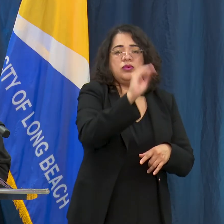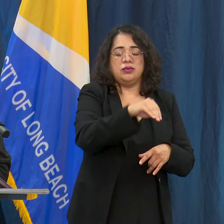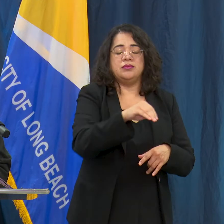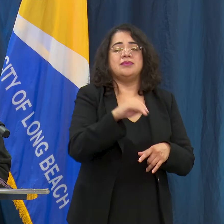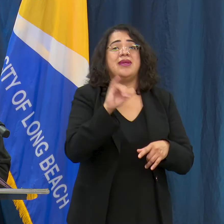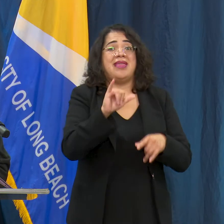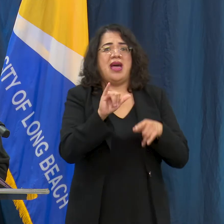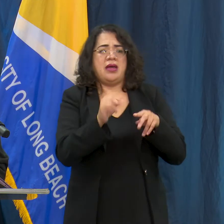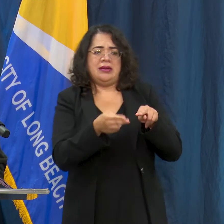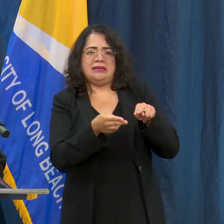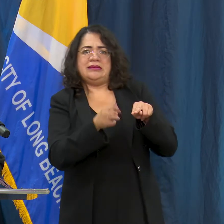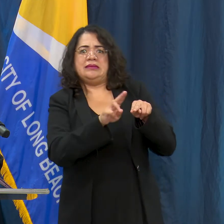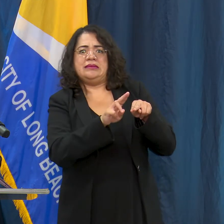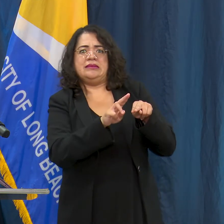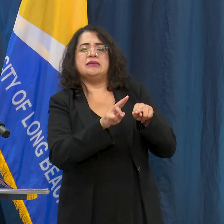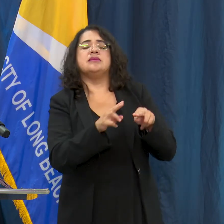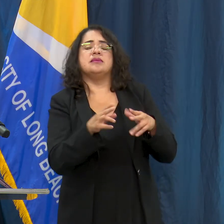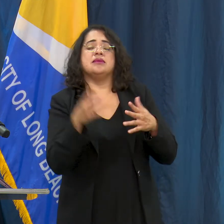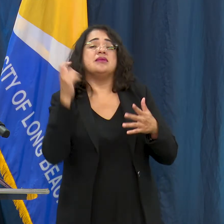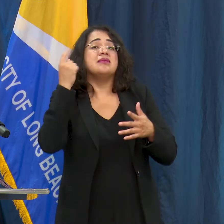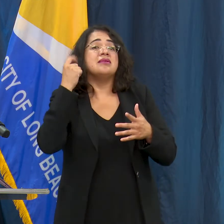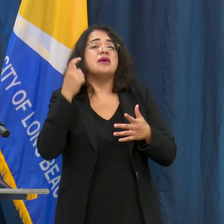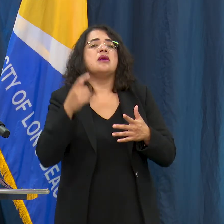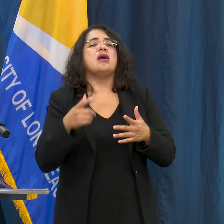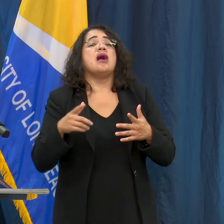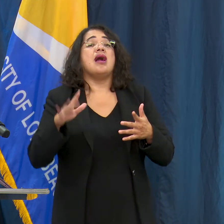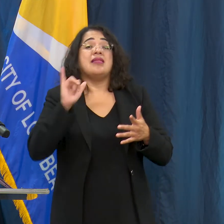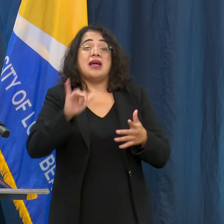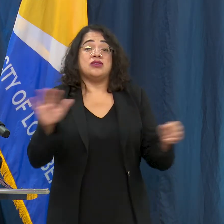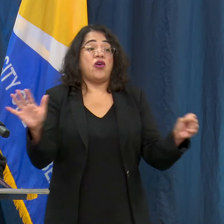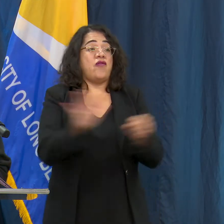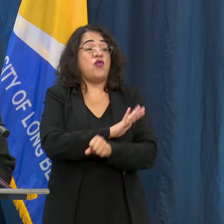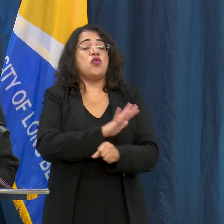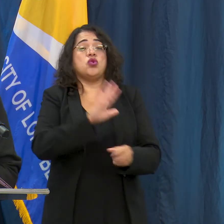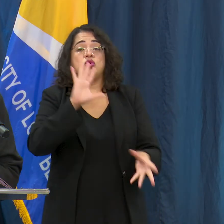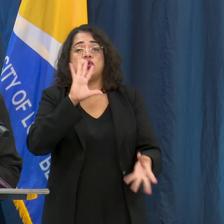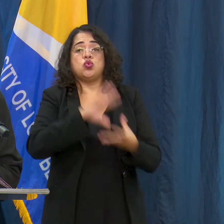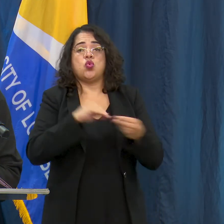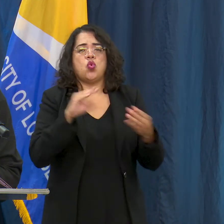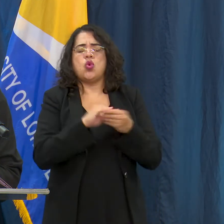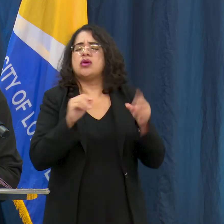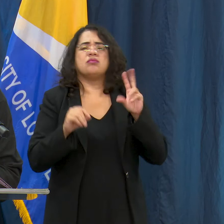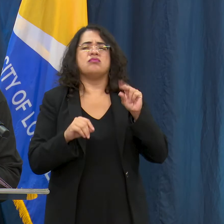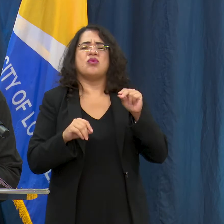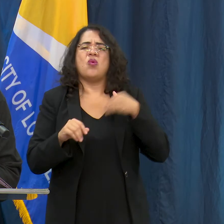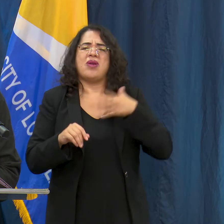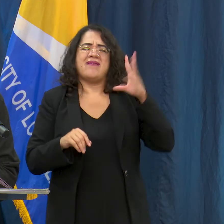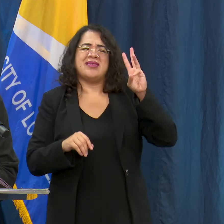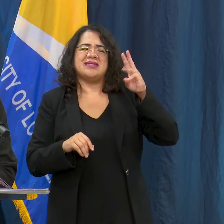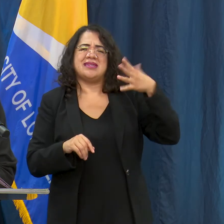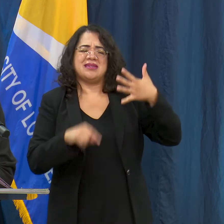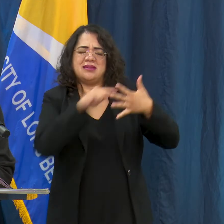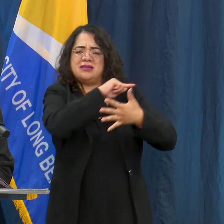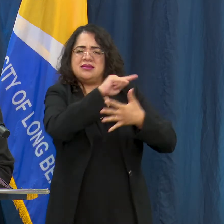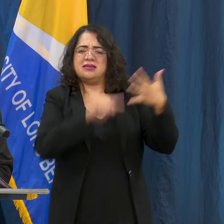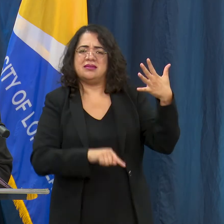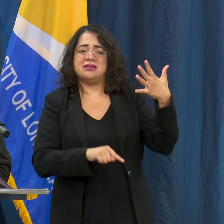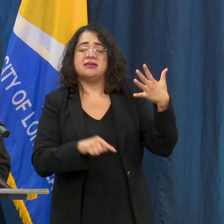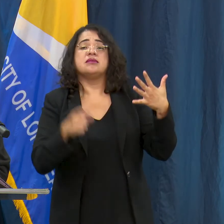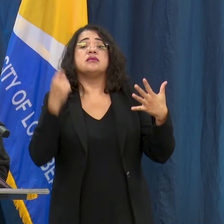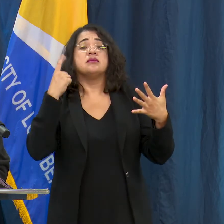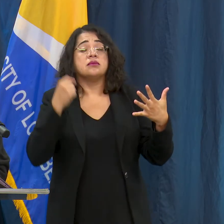un indicador, pero no cuenta toda la historia de lo que está sucediendo con el coronavirus en nuestra ciudad. Este aumento